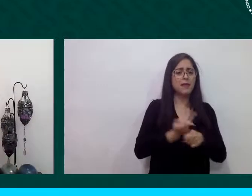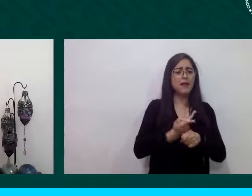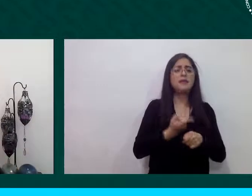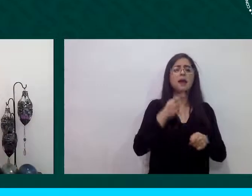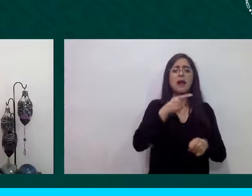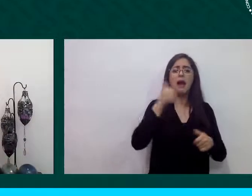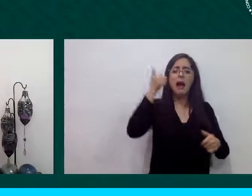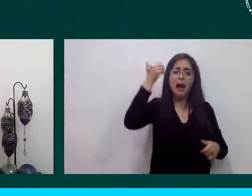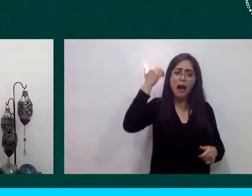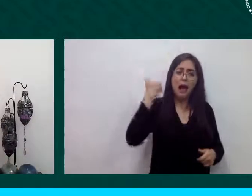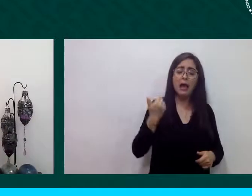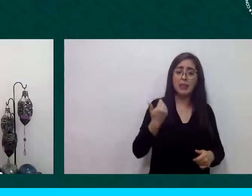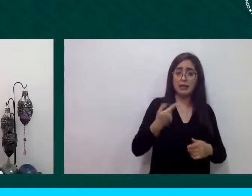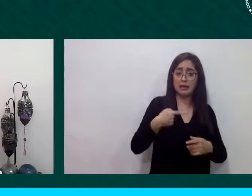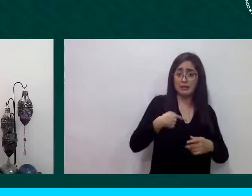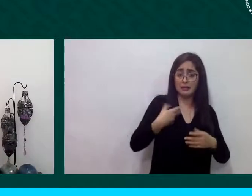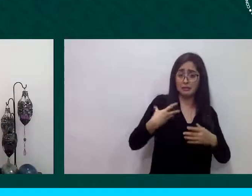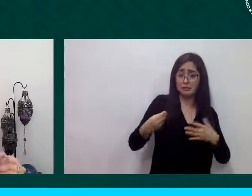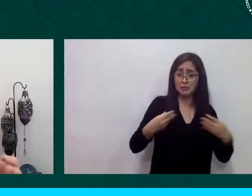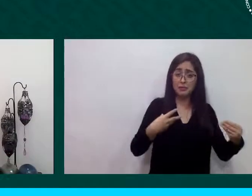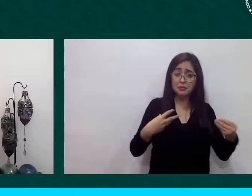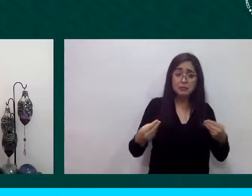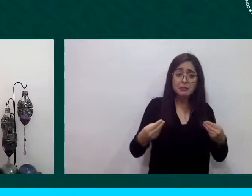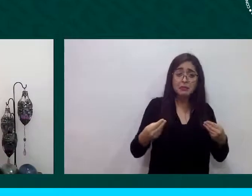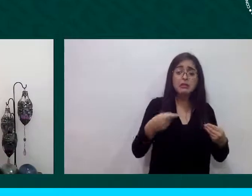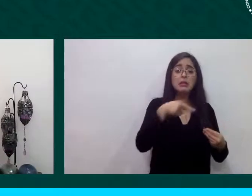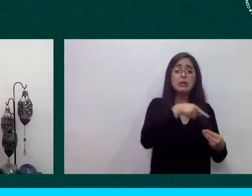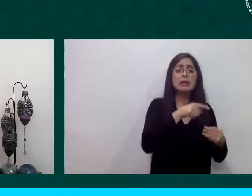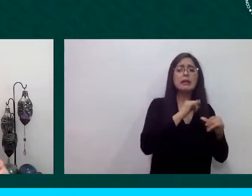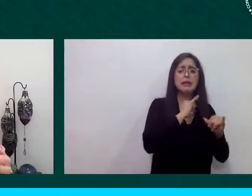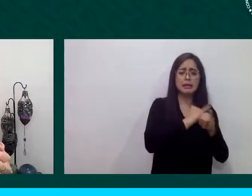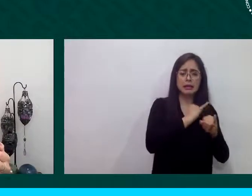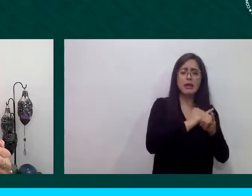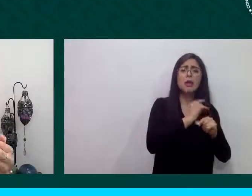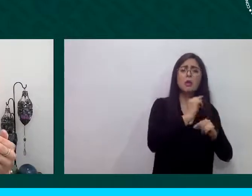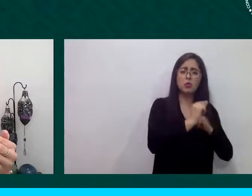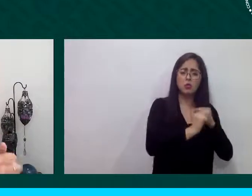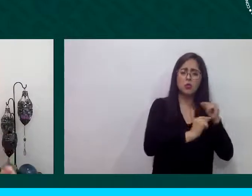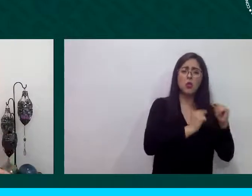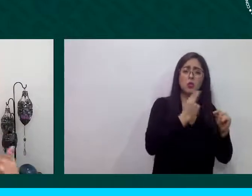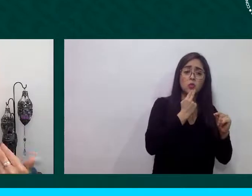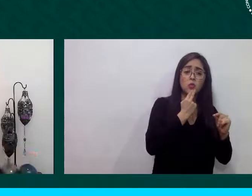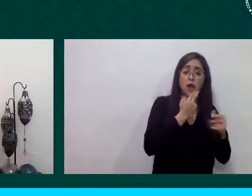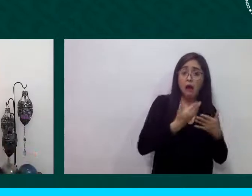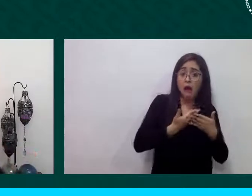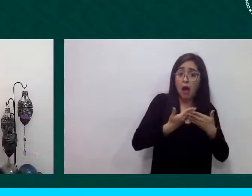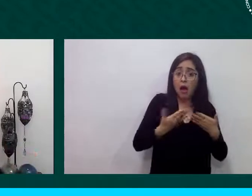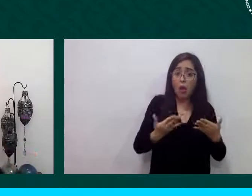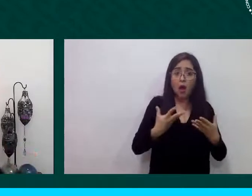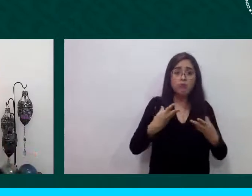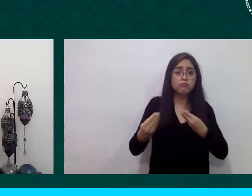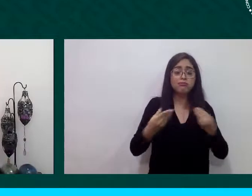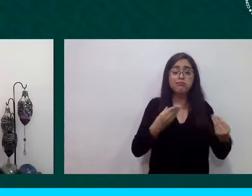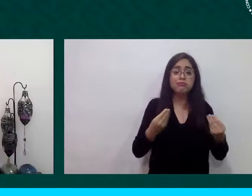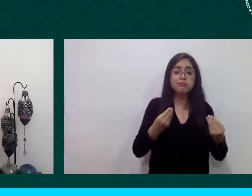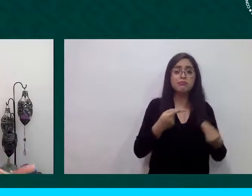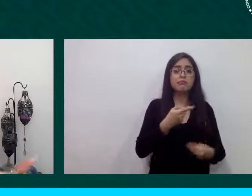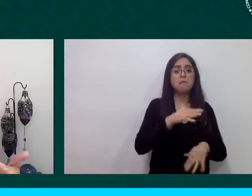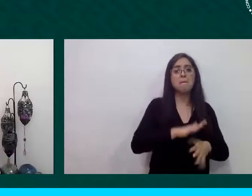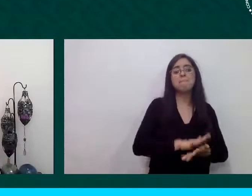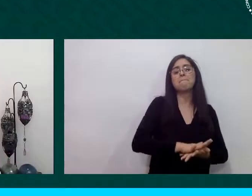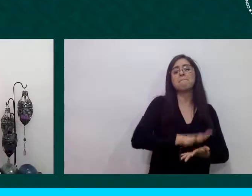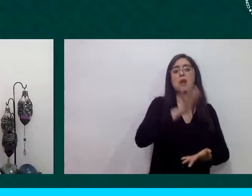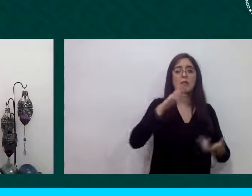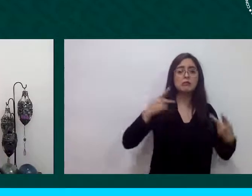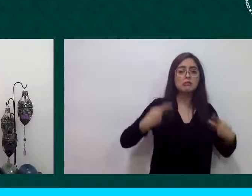acelerar este medio de comunicación por supuesto también se han tenido que adecuar estos protocolos de atención